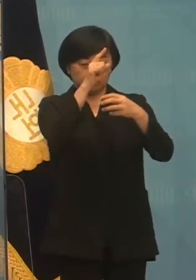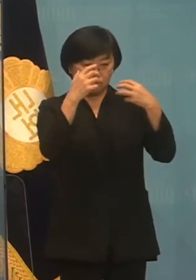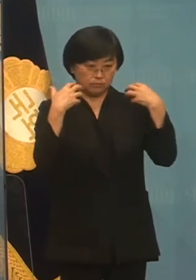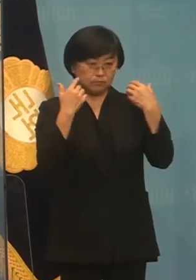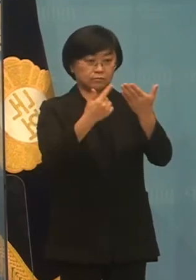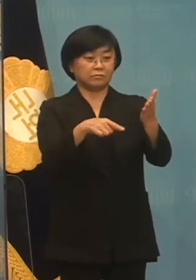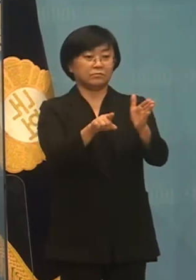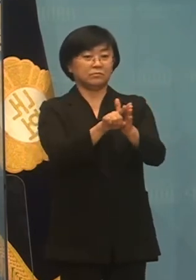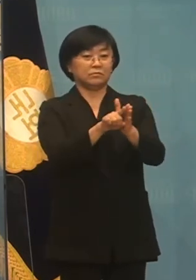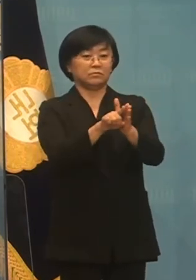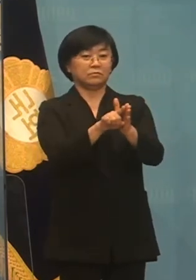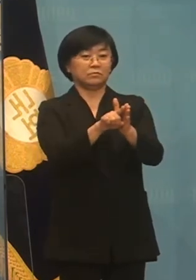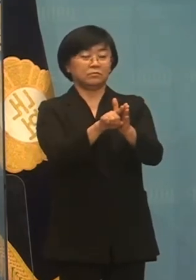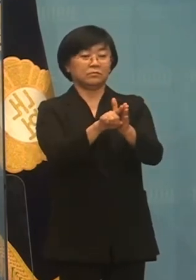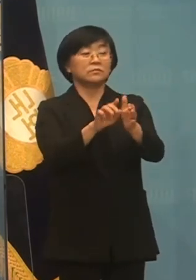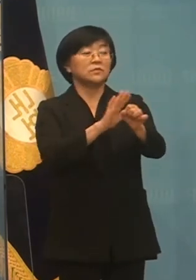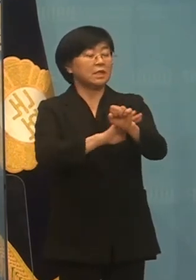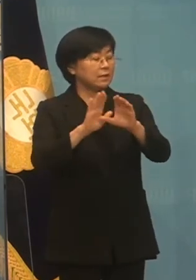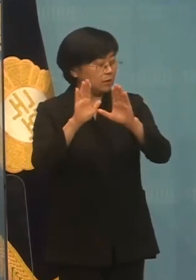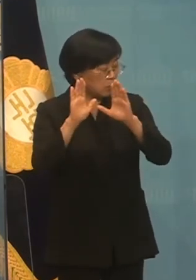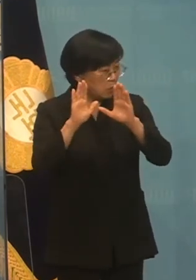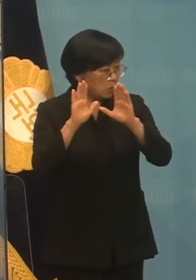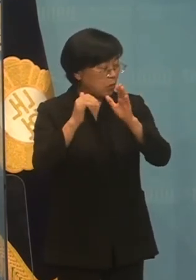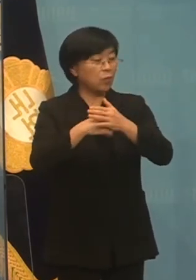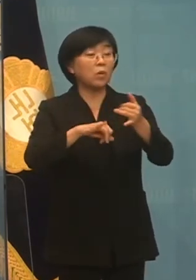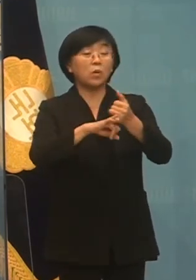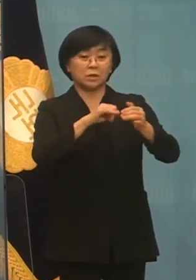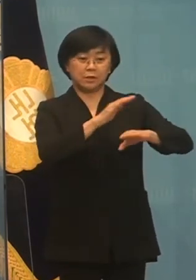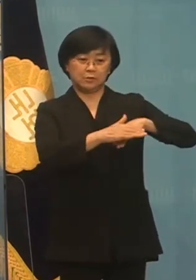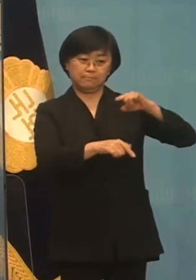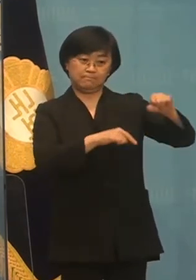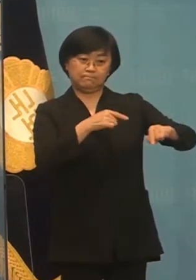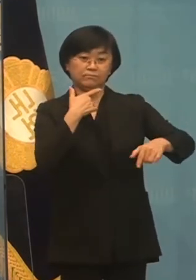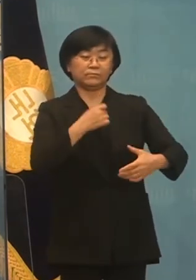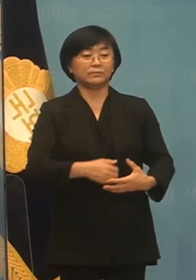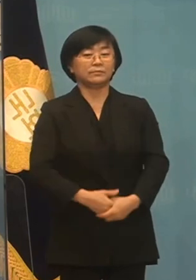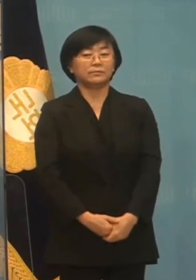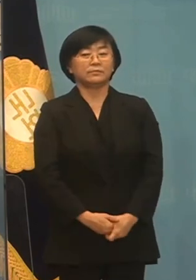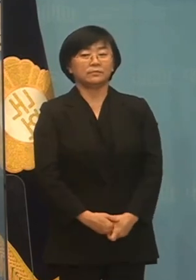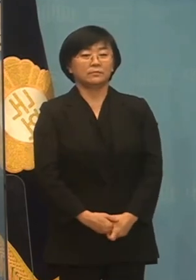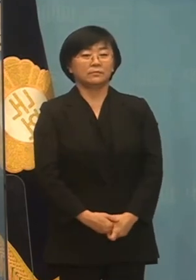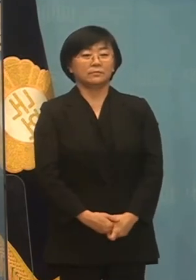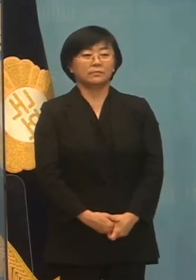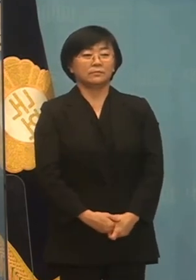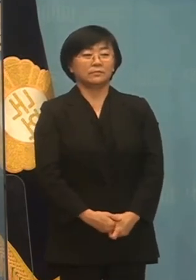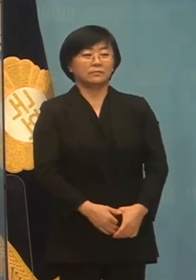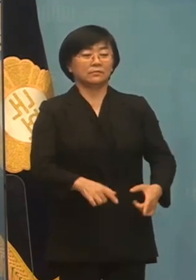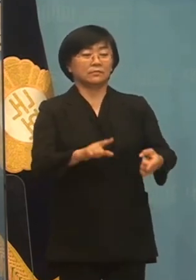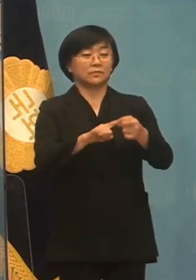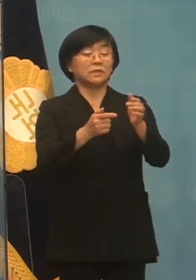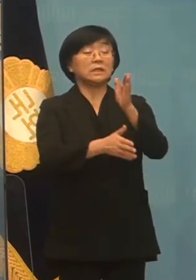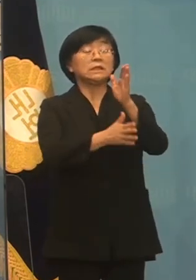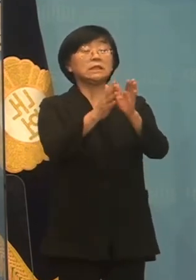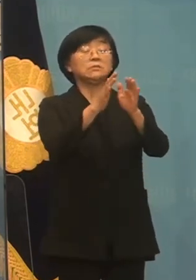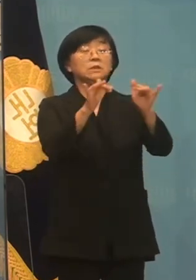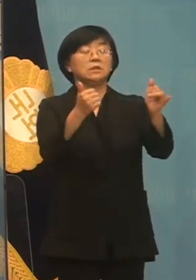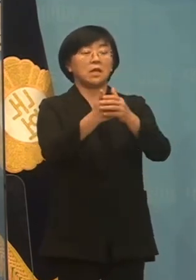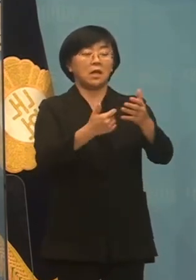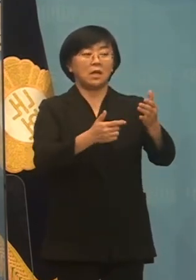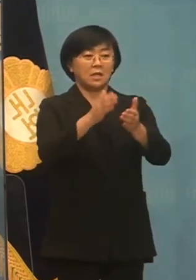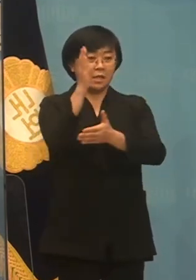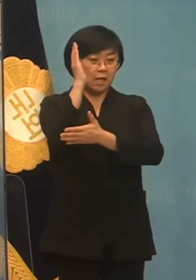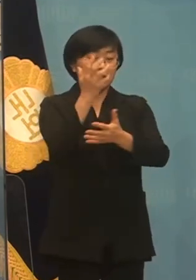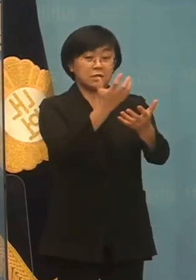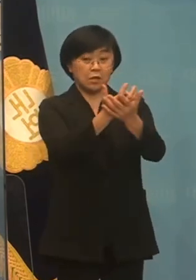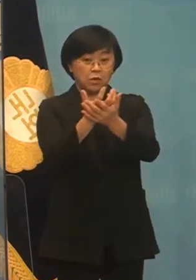되기 위해서 잘 듣고 꼭 실천하도록 하겠습니다. 수업된 시민들의 이야기는